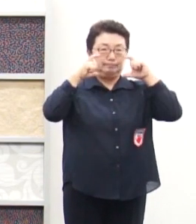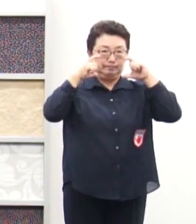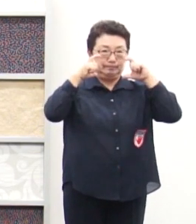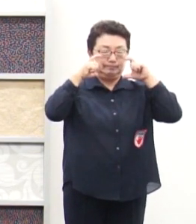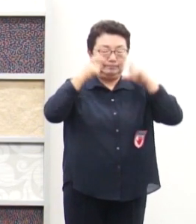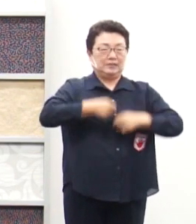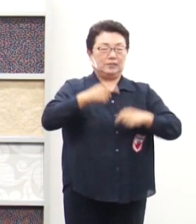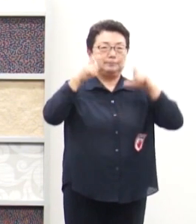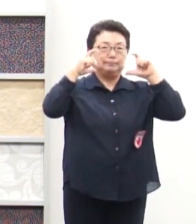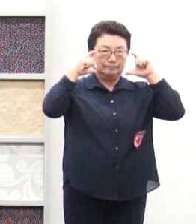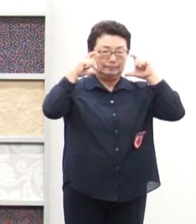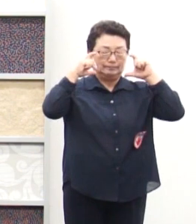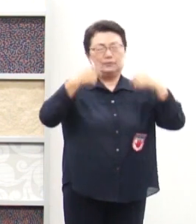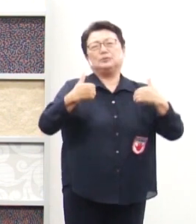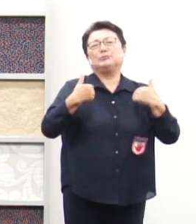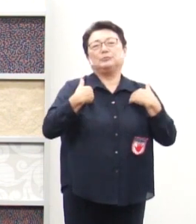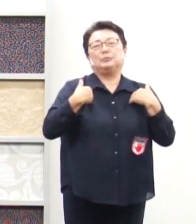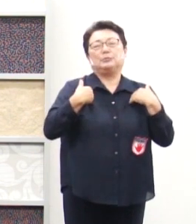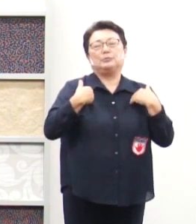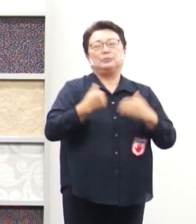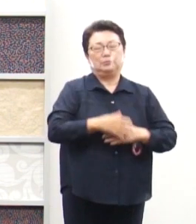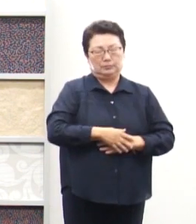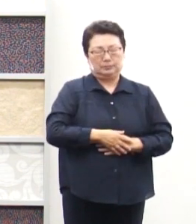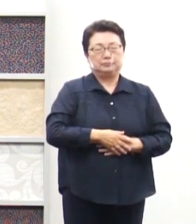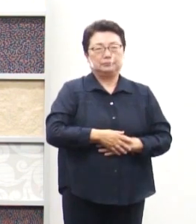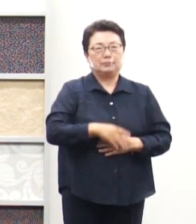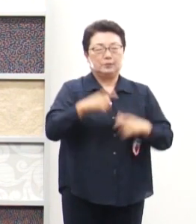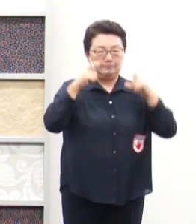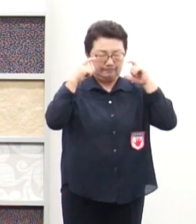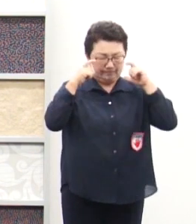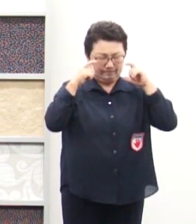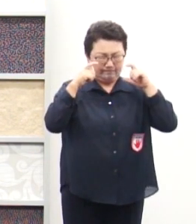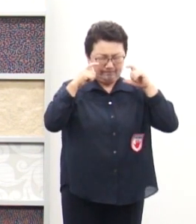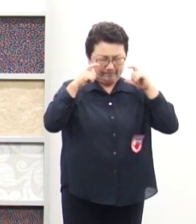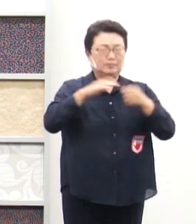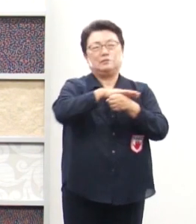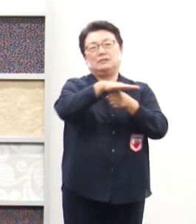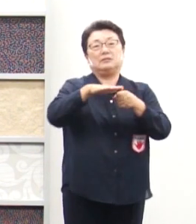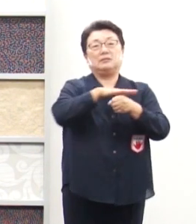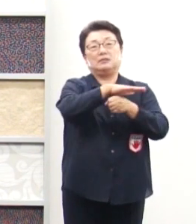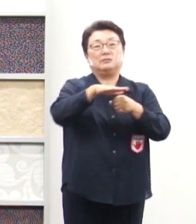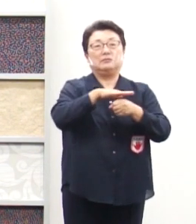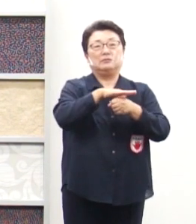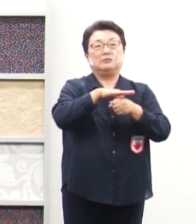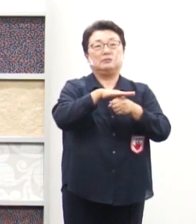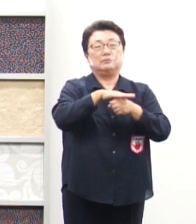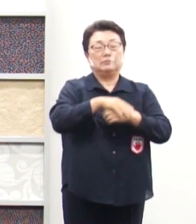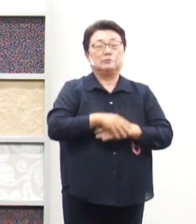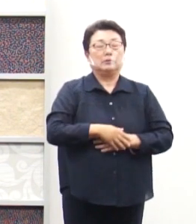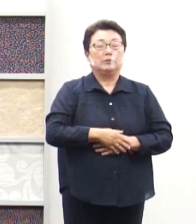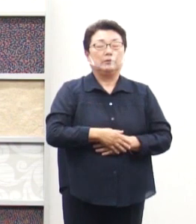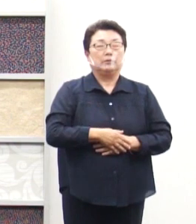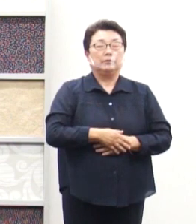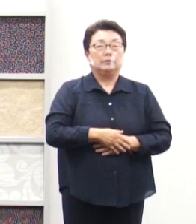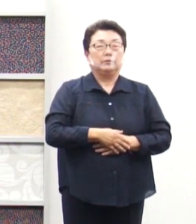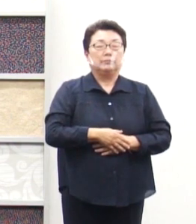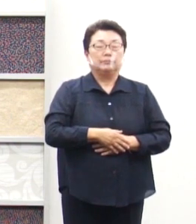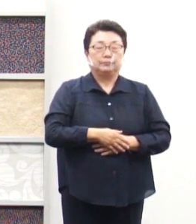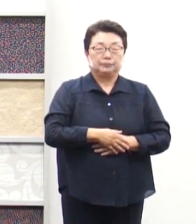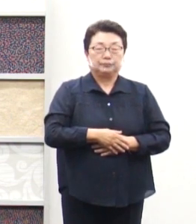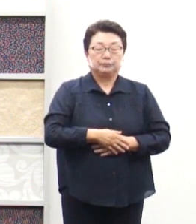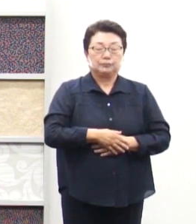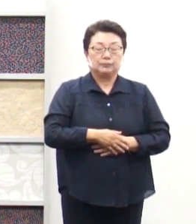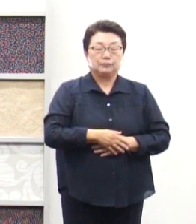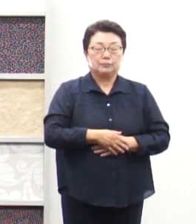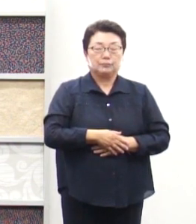。これは本当に一番の重要なポイントだと思います。それから先ほど申し上げ